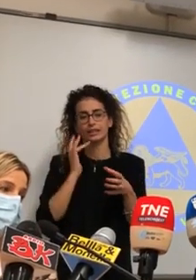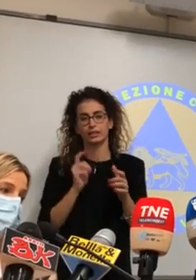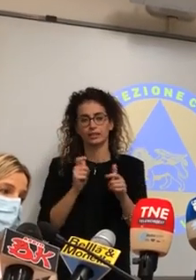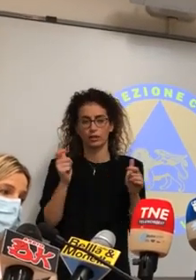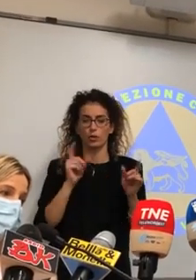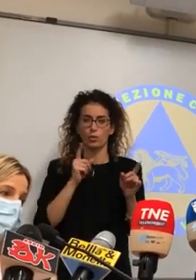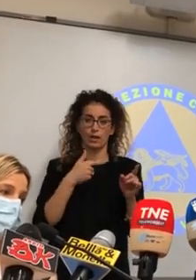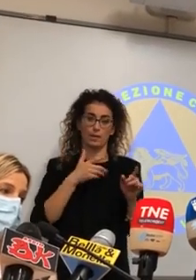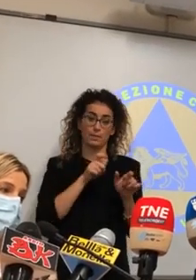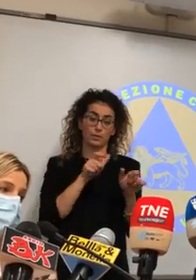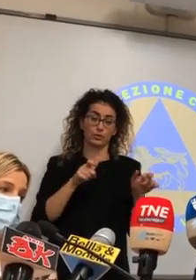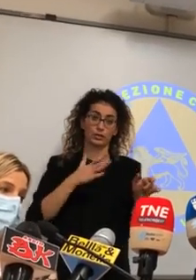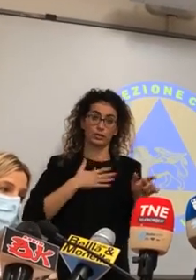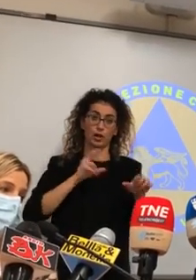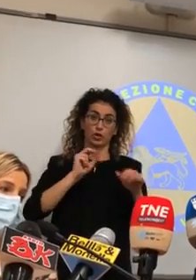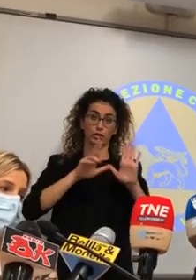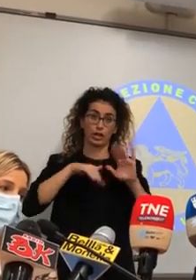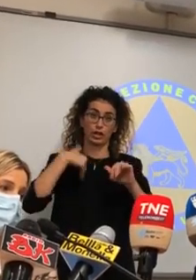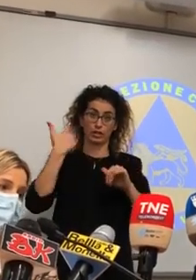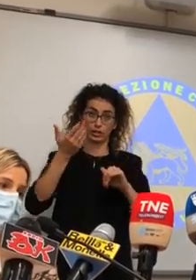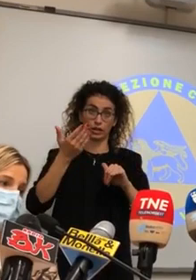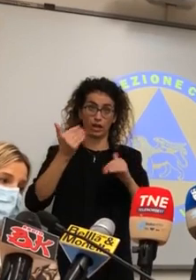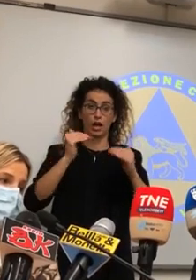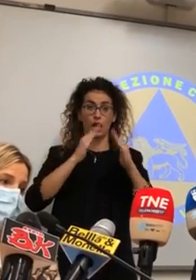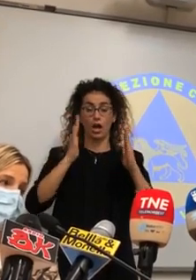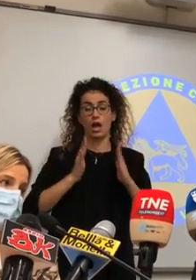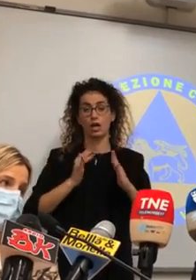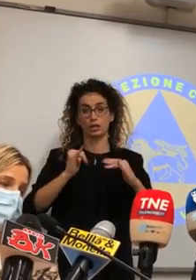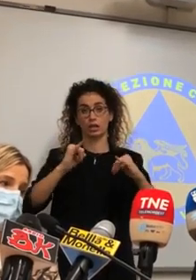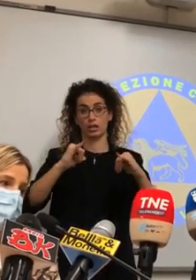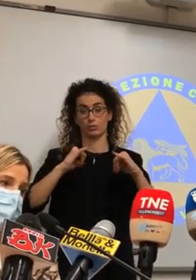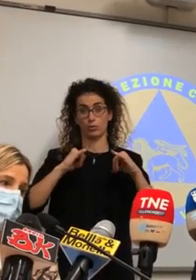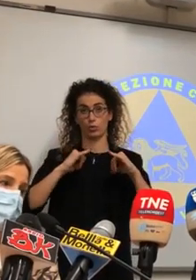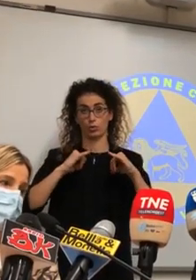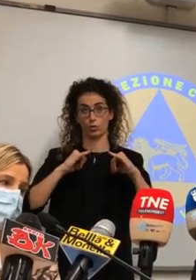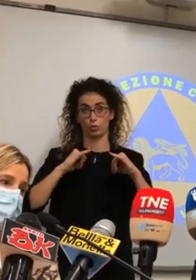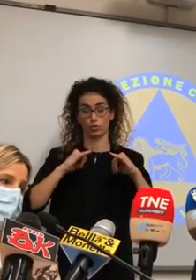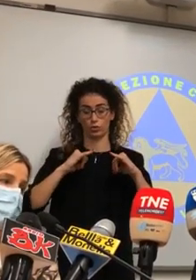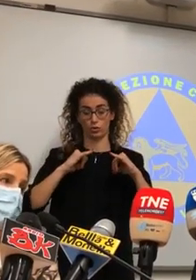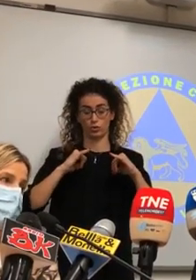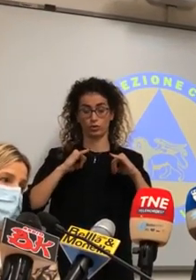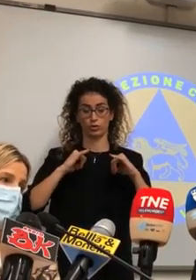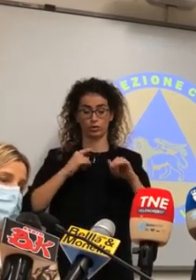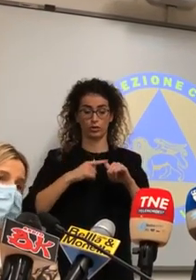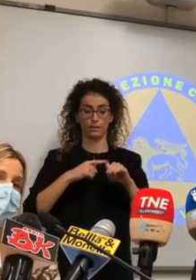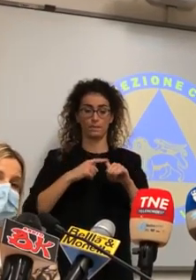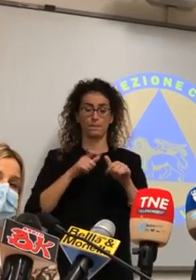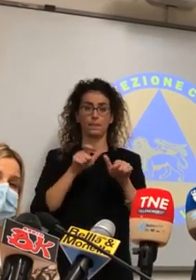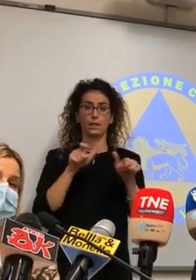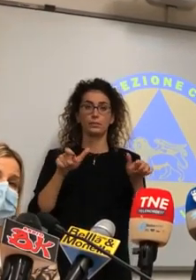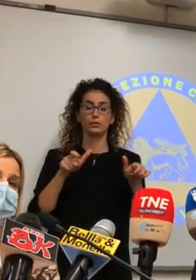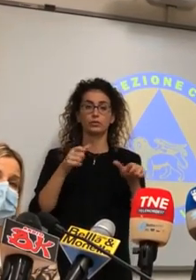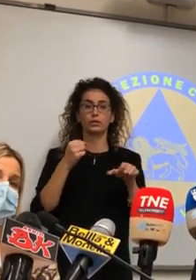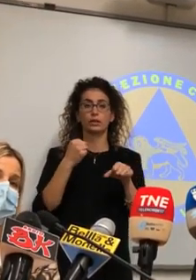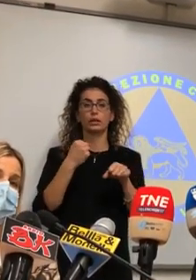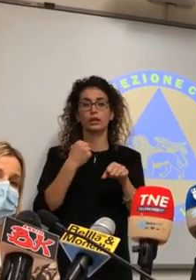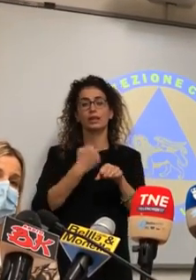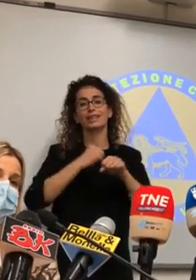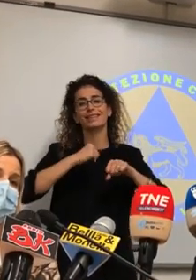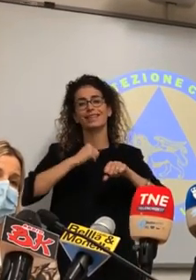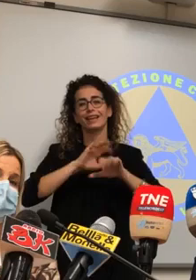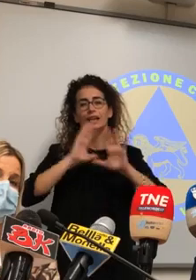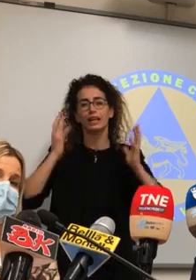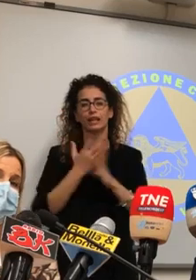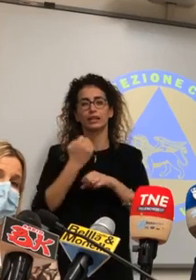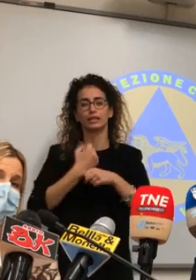gli ultra ottantenni nelle strutture di comunità, quindi i centri per anziani, e gli operatori sanitari. Ecco, questo